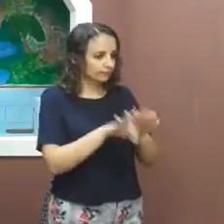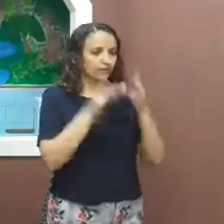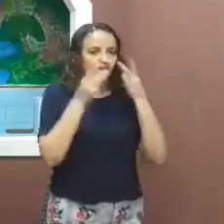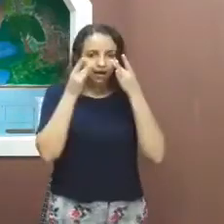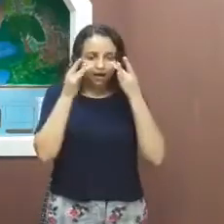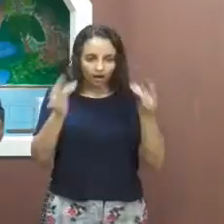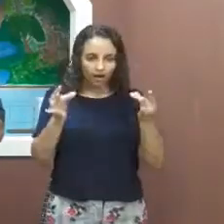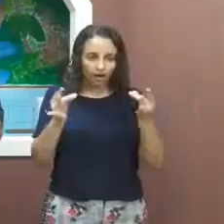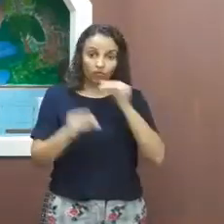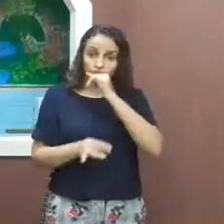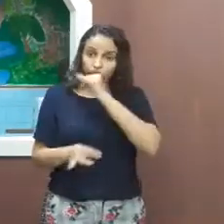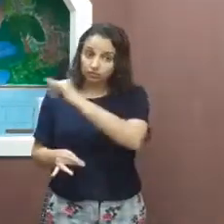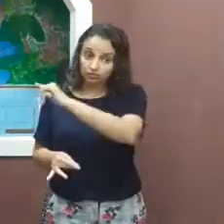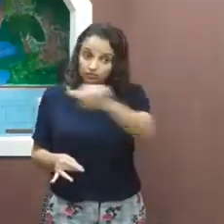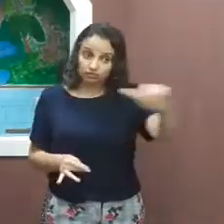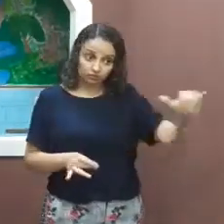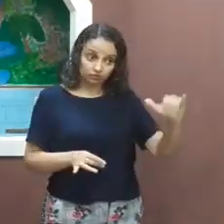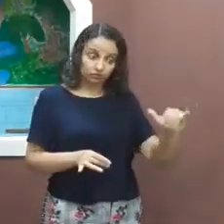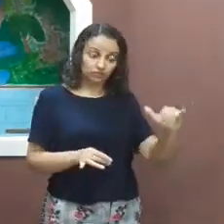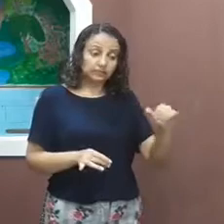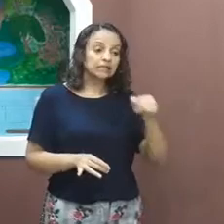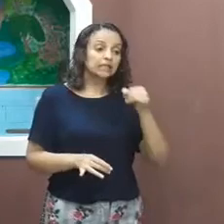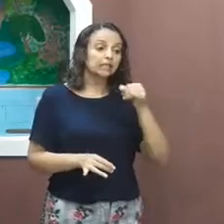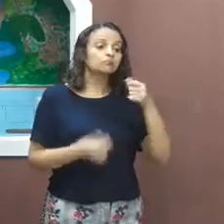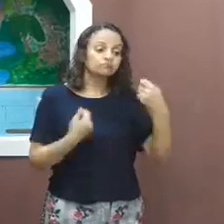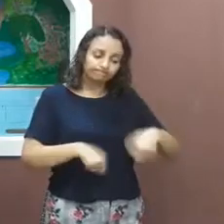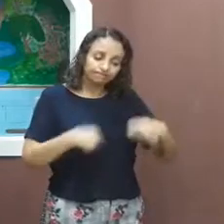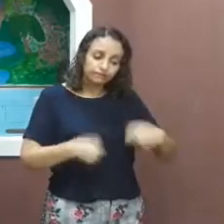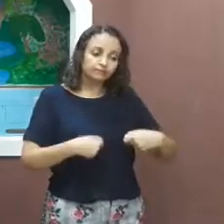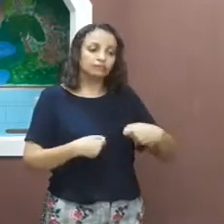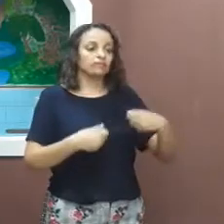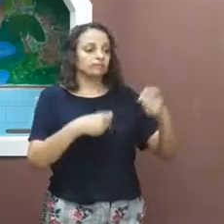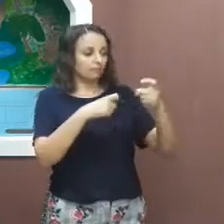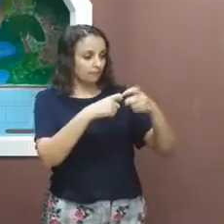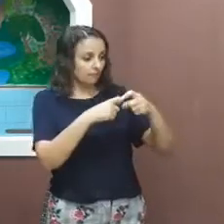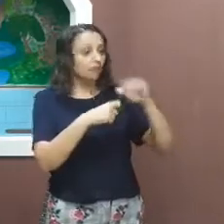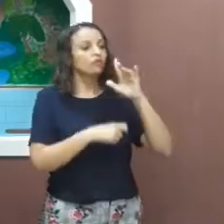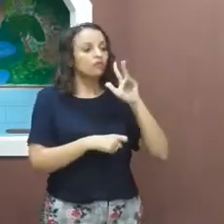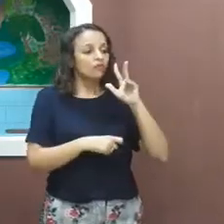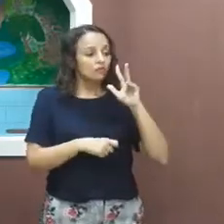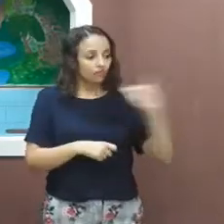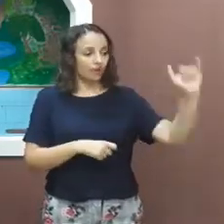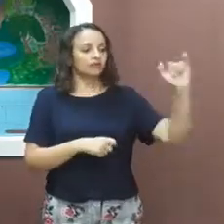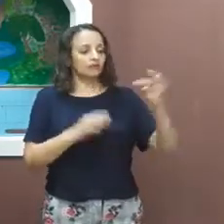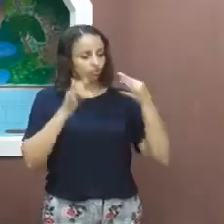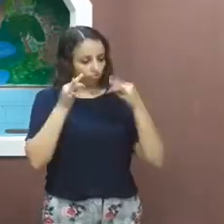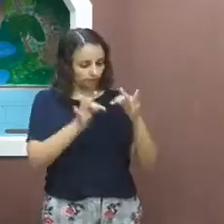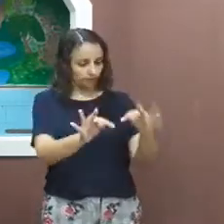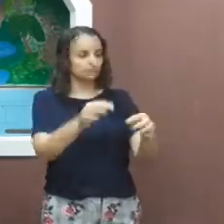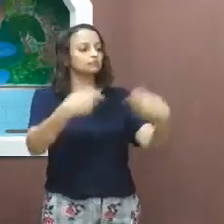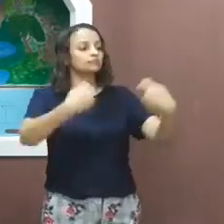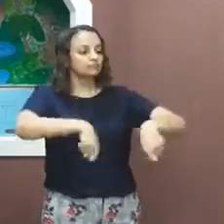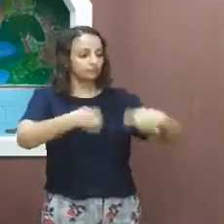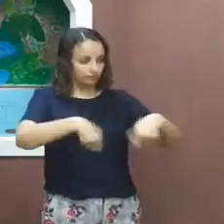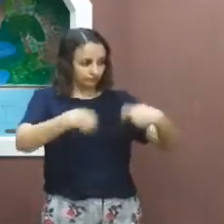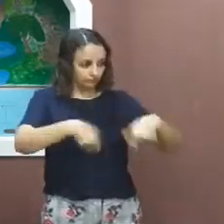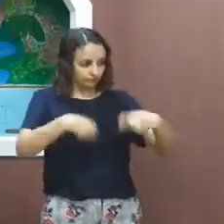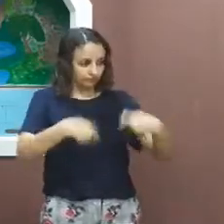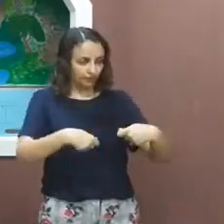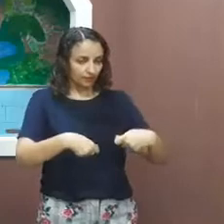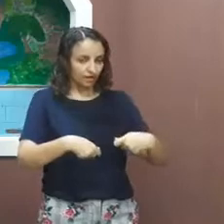estou autorizando ninguém a deixar de buscar os tratamentos eficientes que tem. Não